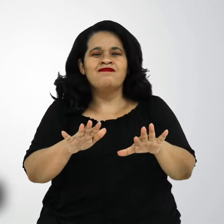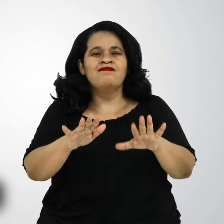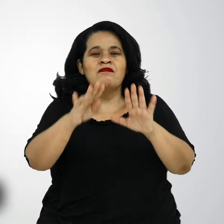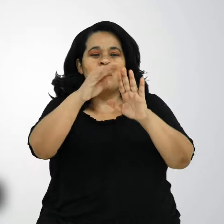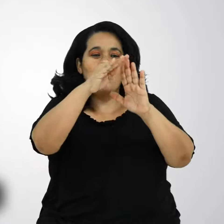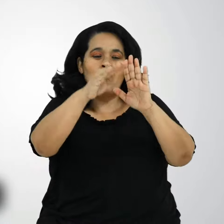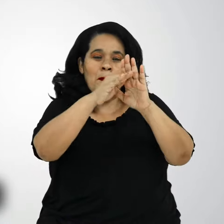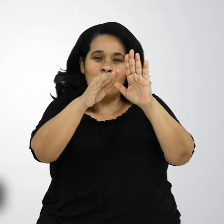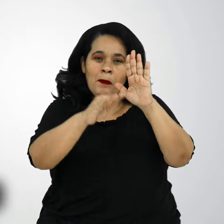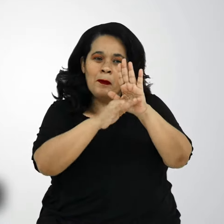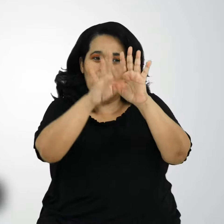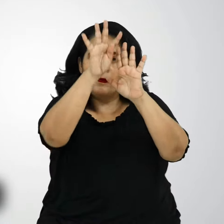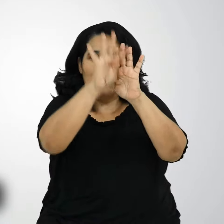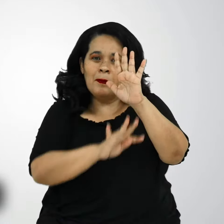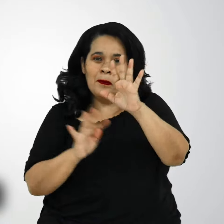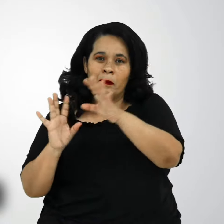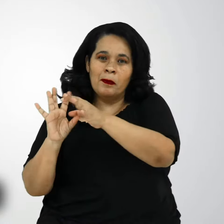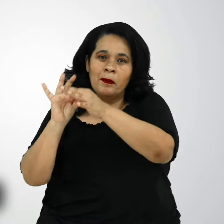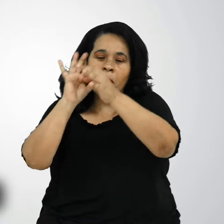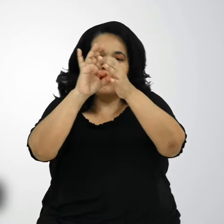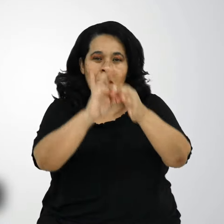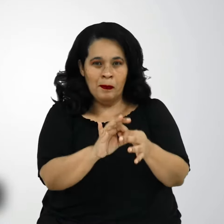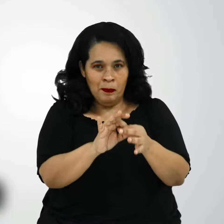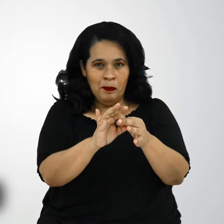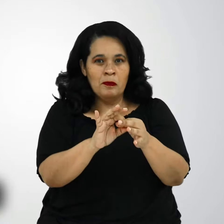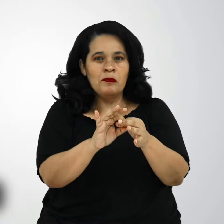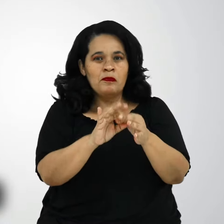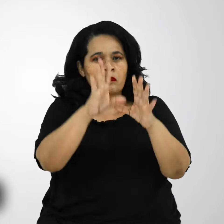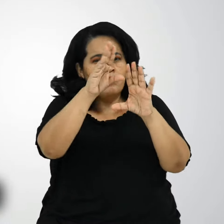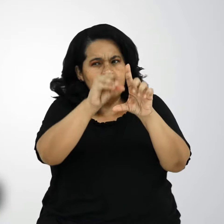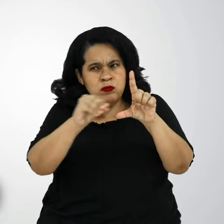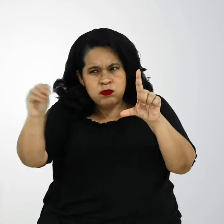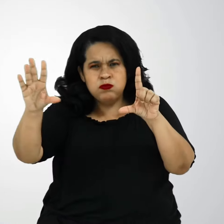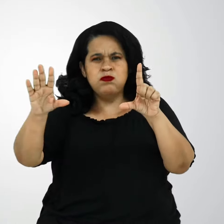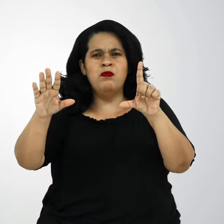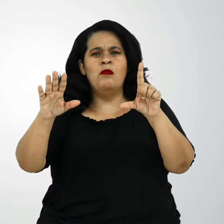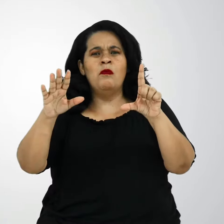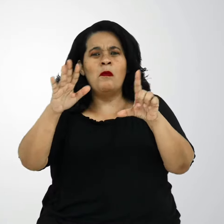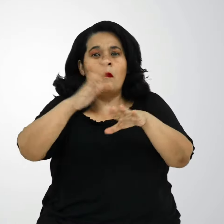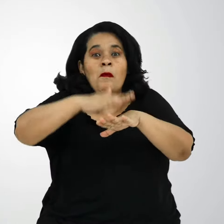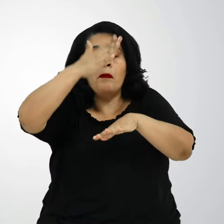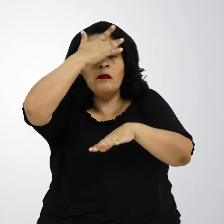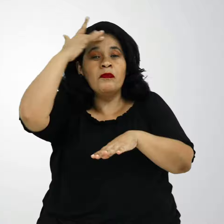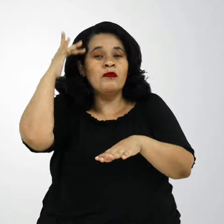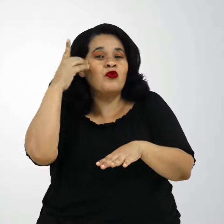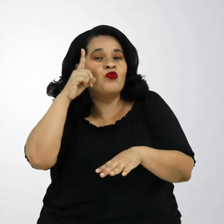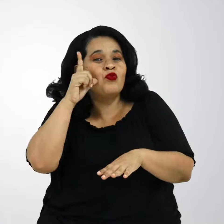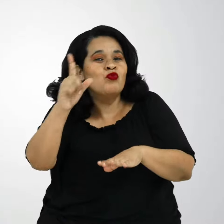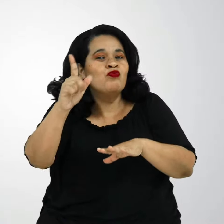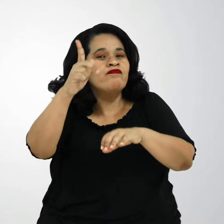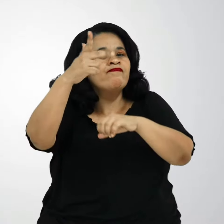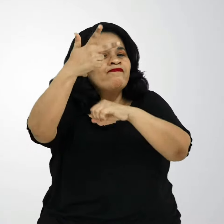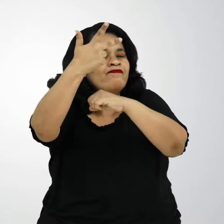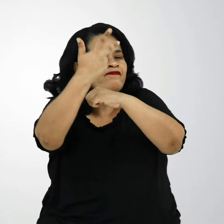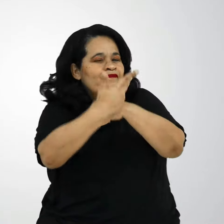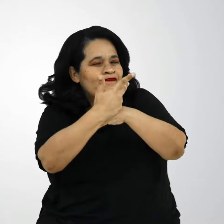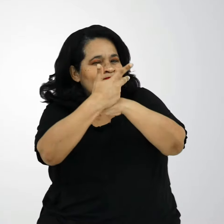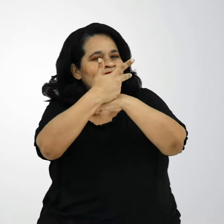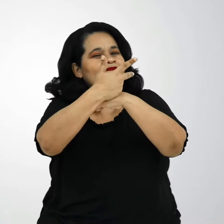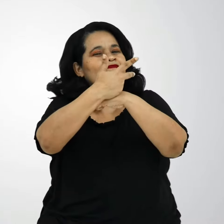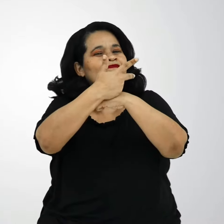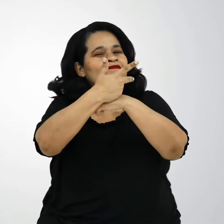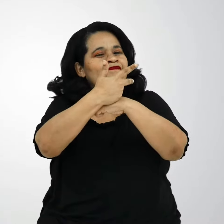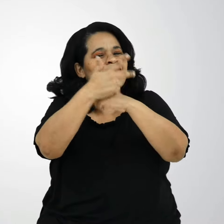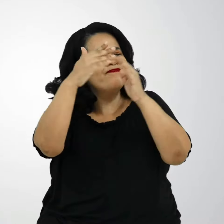compartilha também esse programa com outras pessoas para que mais gente seja edificada, instruída em